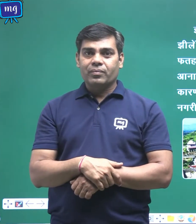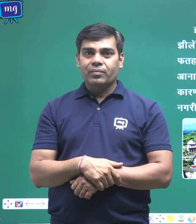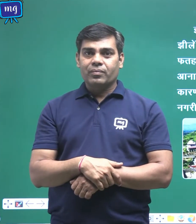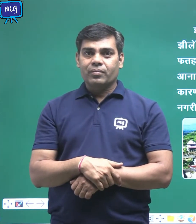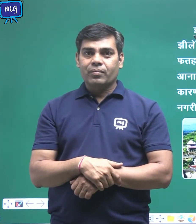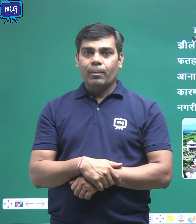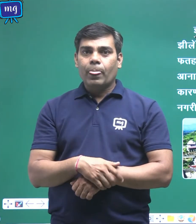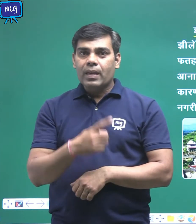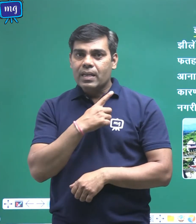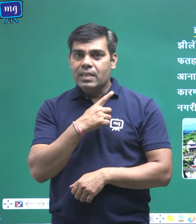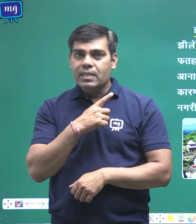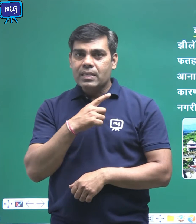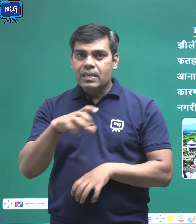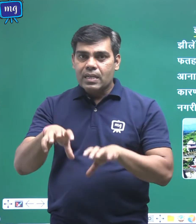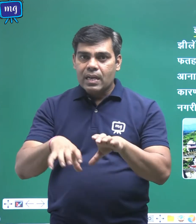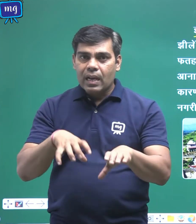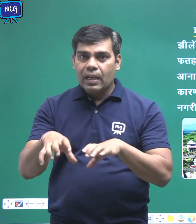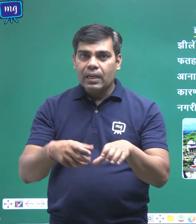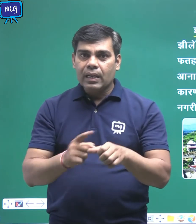इस नगर के